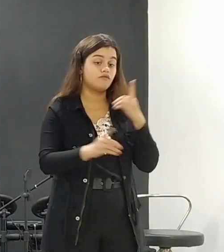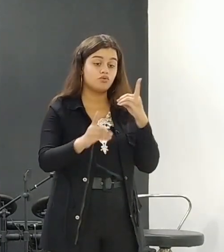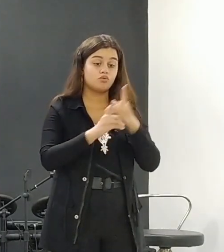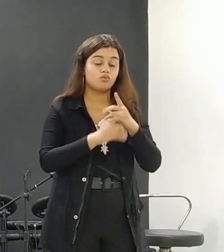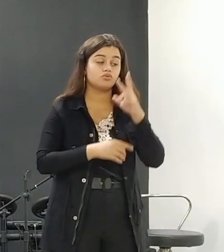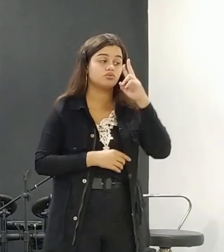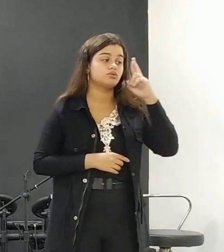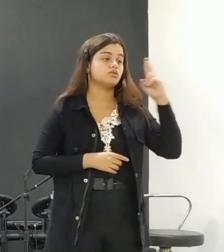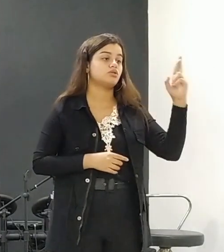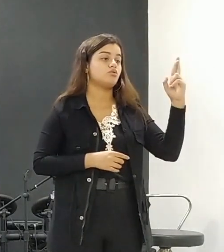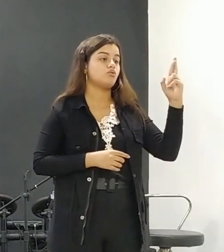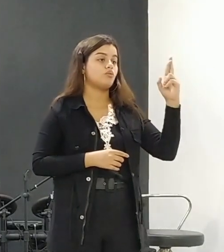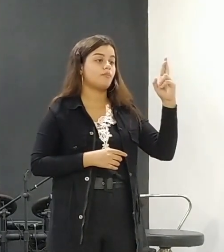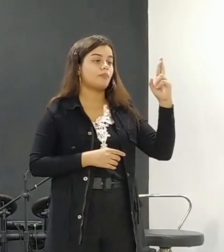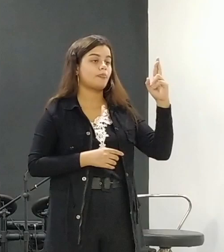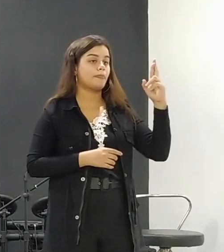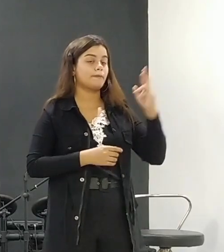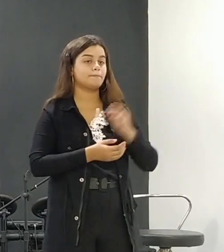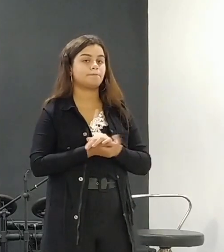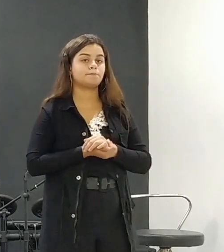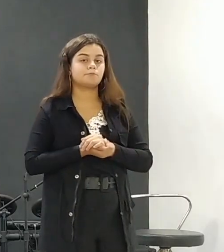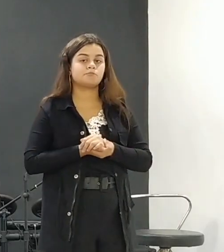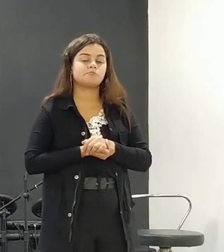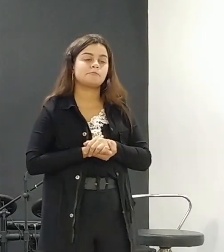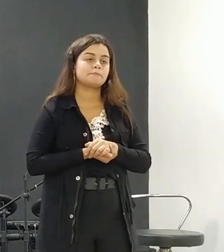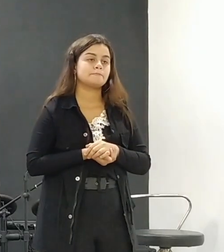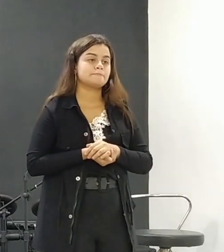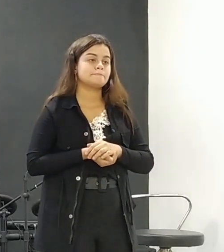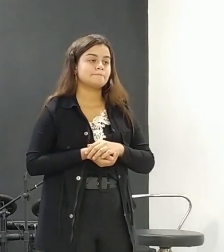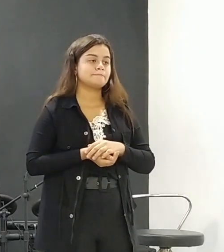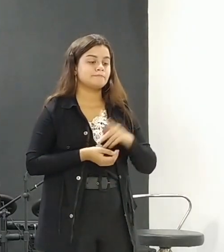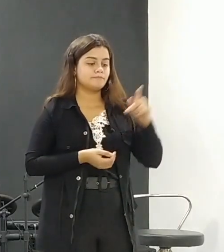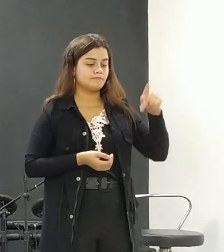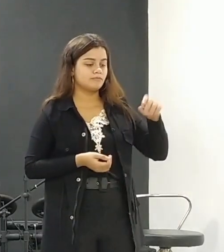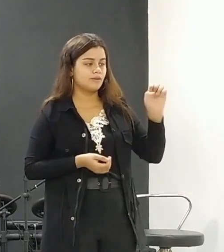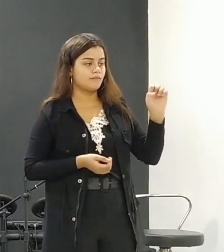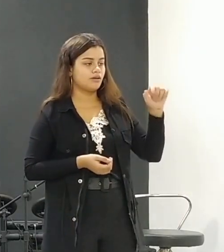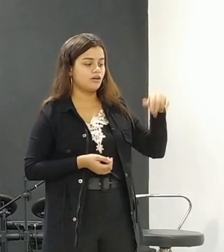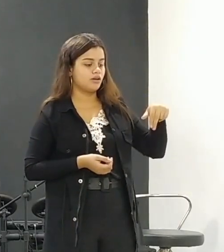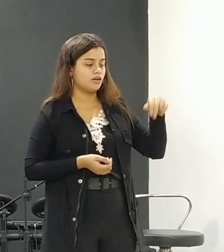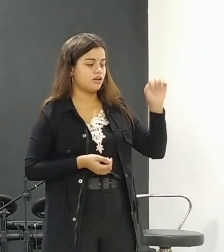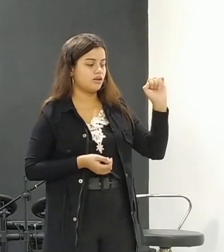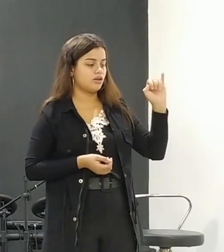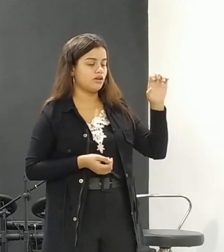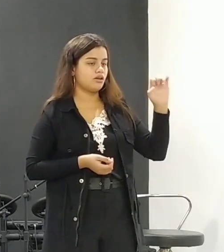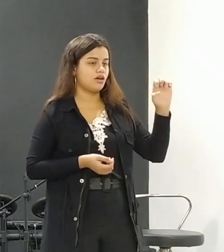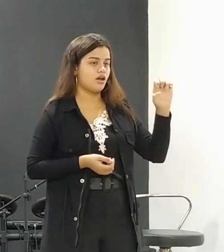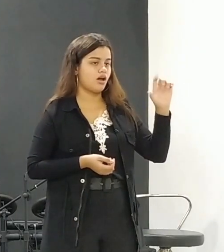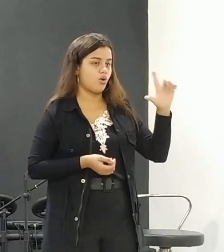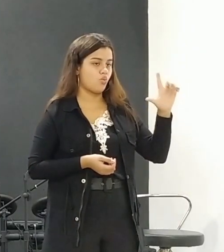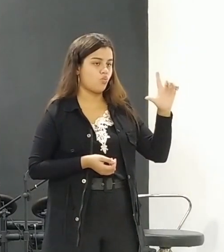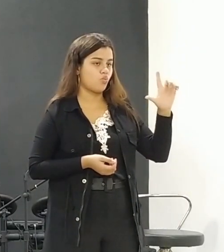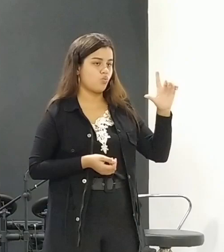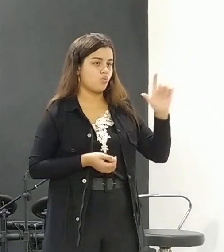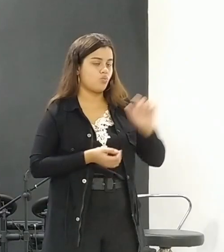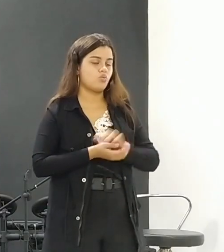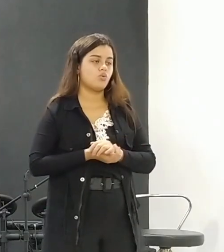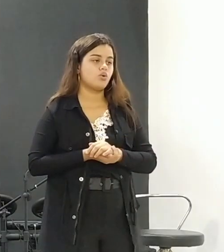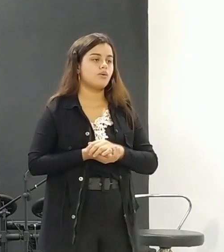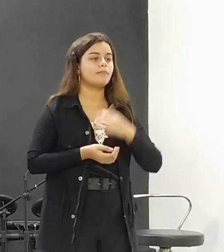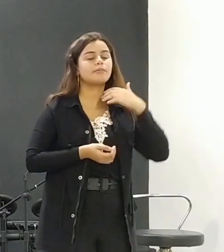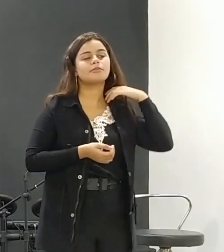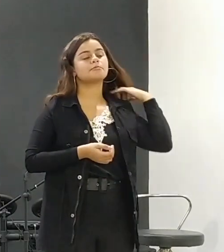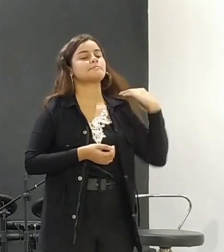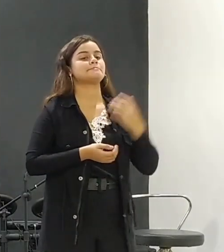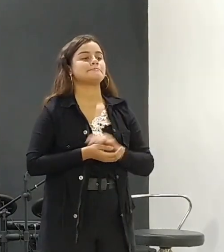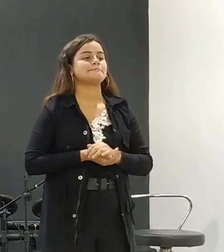Senhor lá no Peniel, né, no Vale de Jaboque, né, no Vale de Jaboque, ele tem aquele encontro com Deus ali. A partir dali